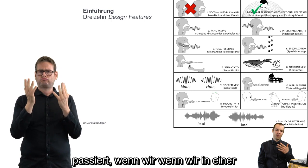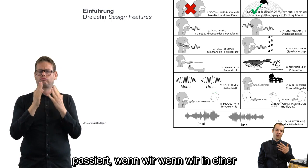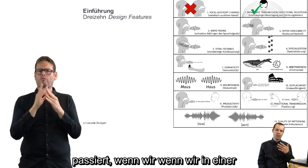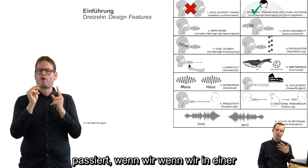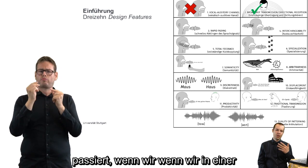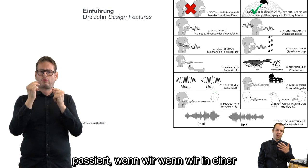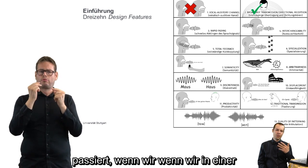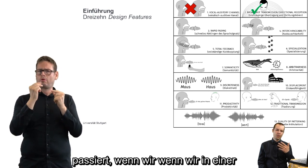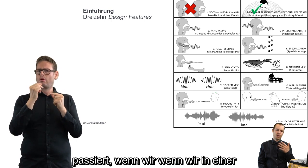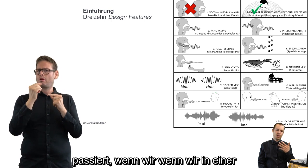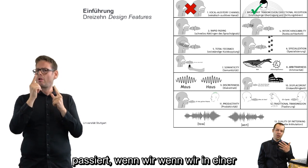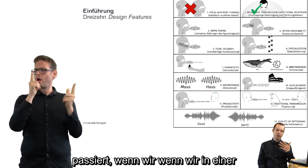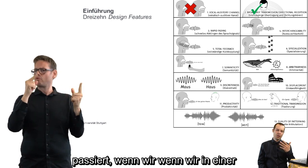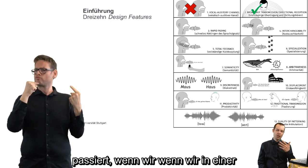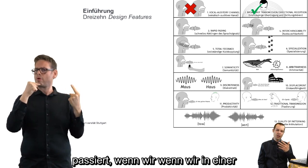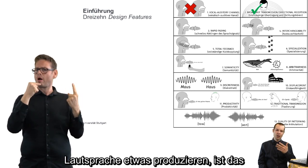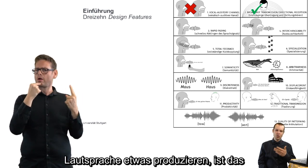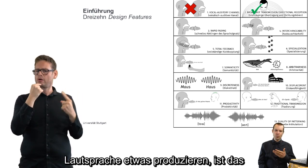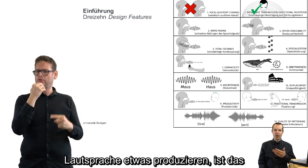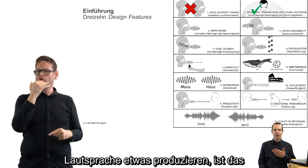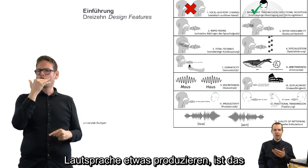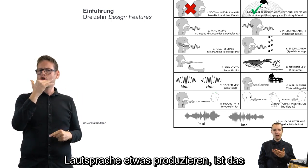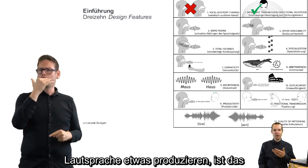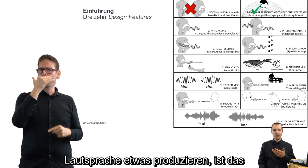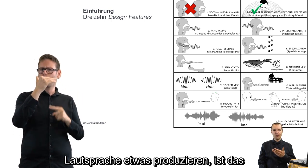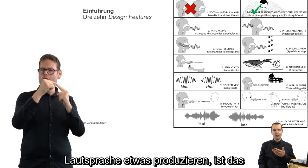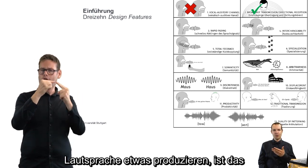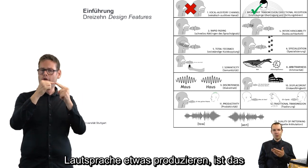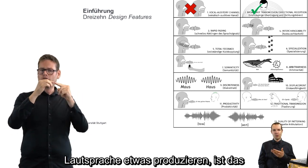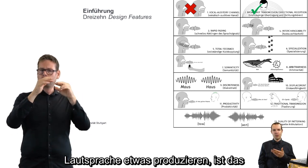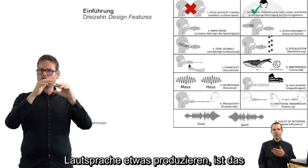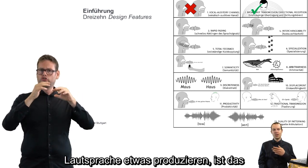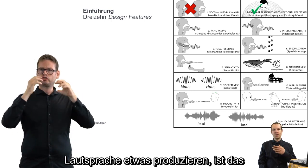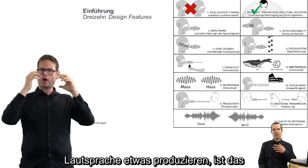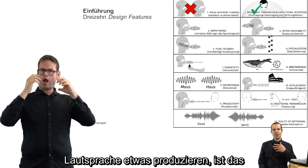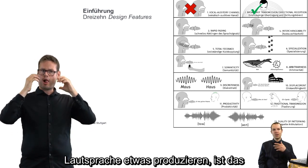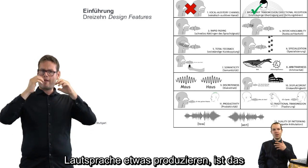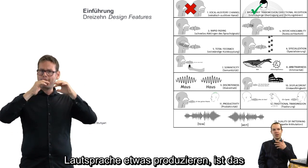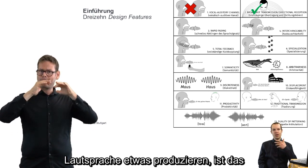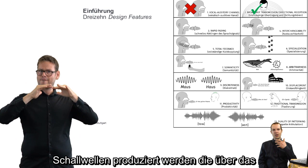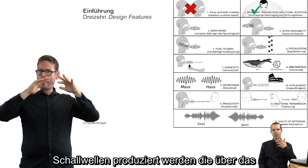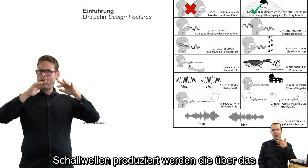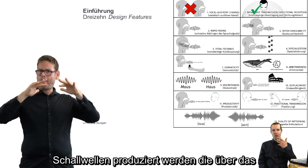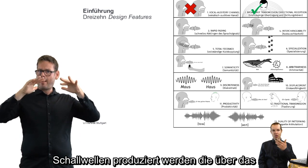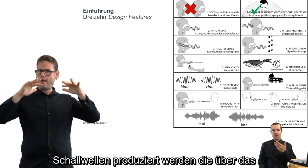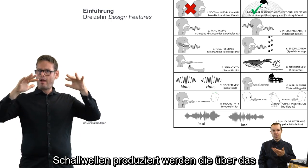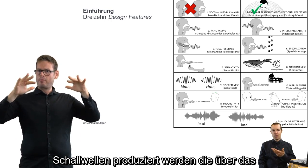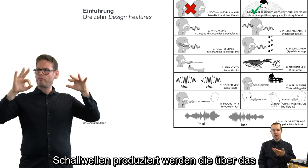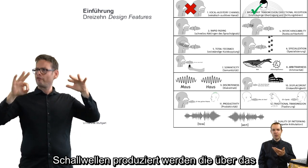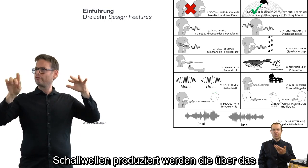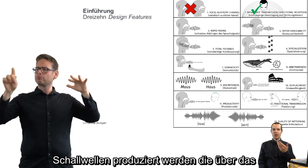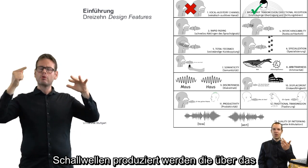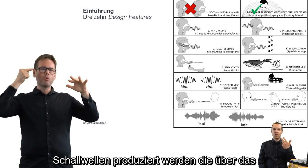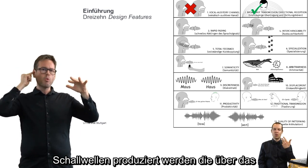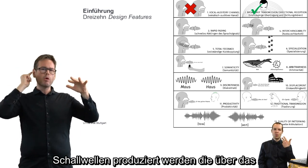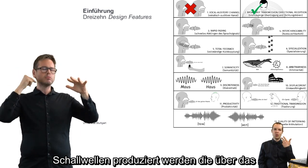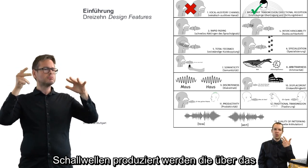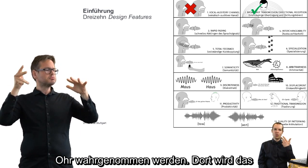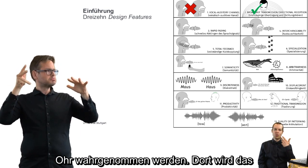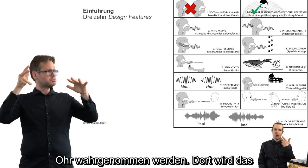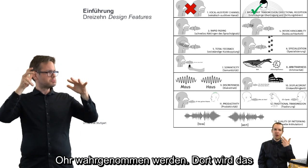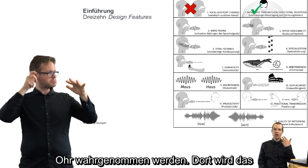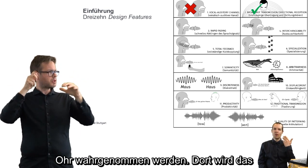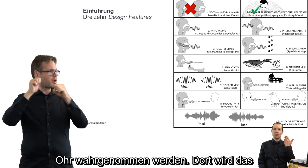in einer Lautsprache was produzieren, ist, dass Schallwellen produziert werden, die